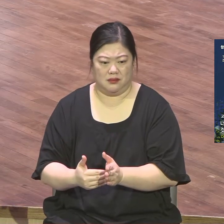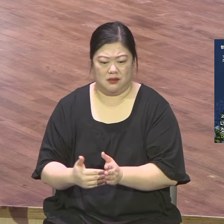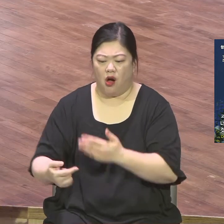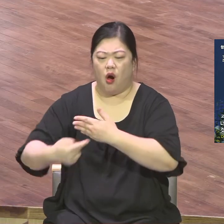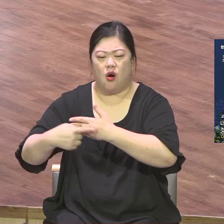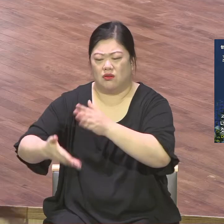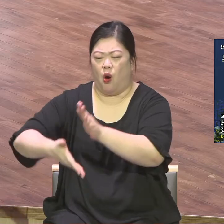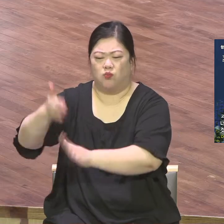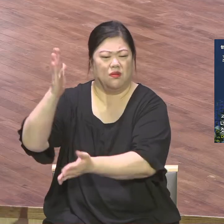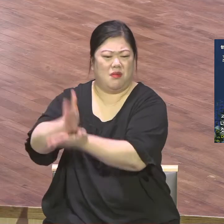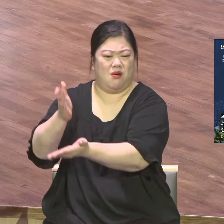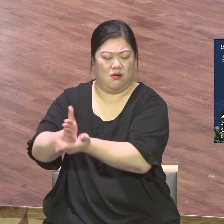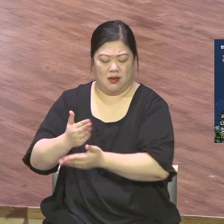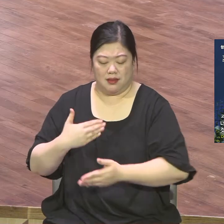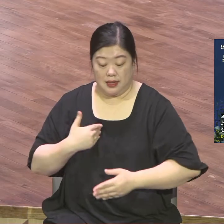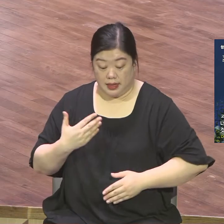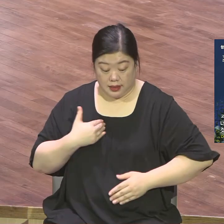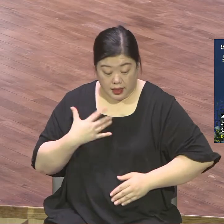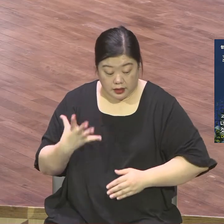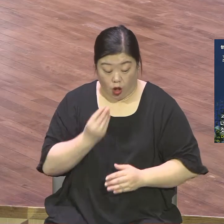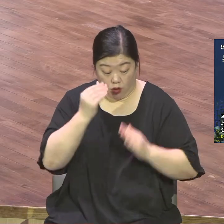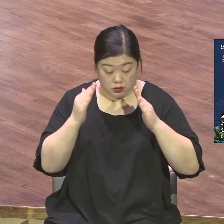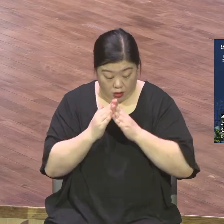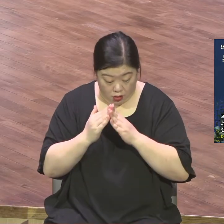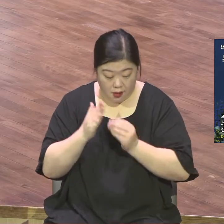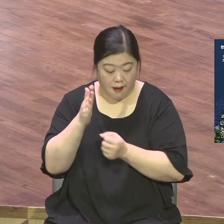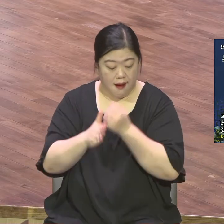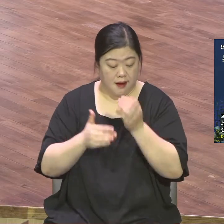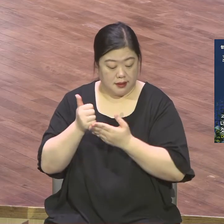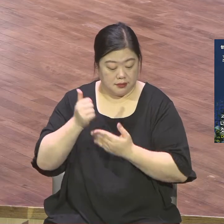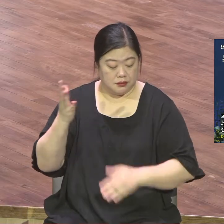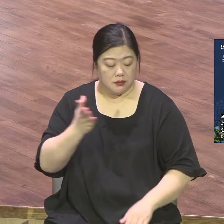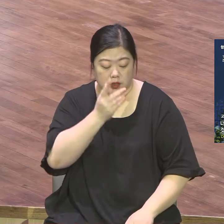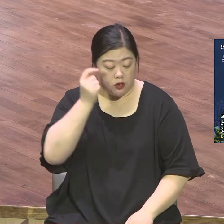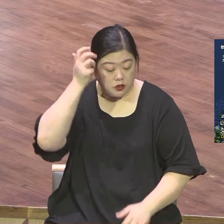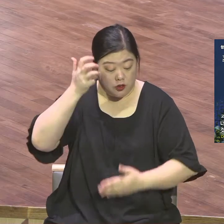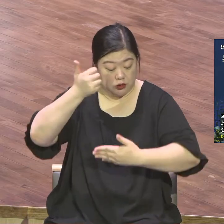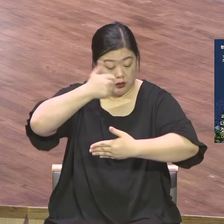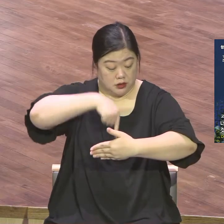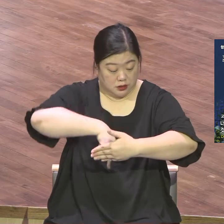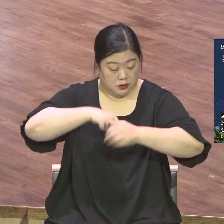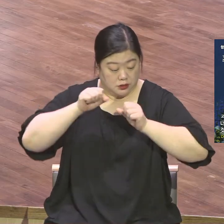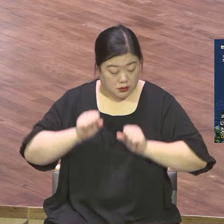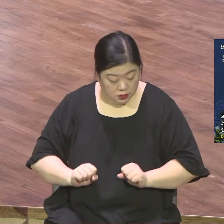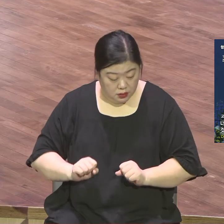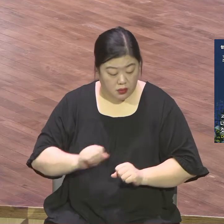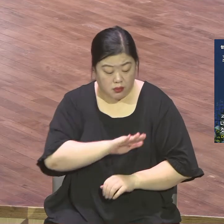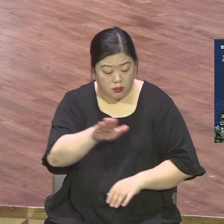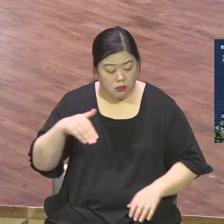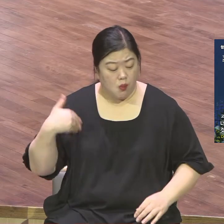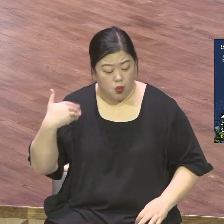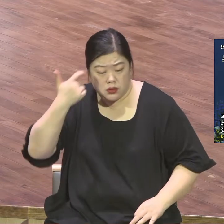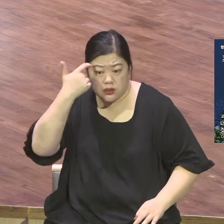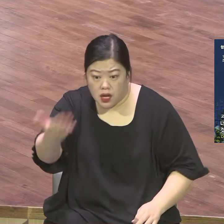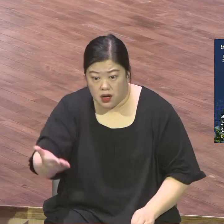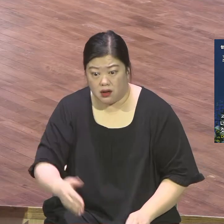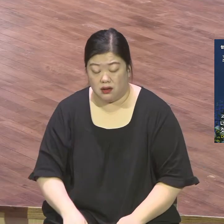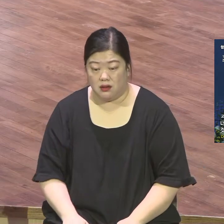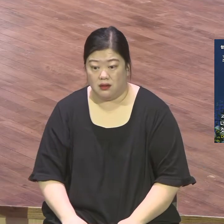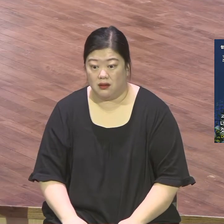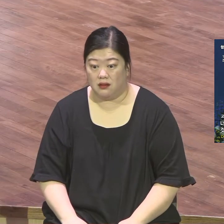너희가 하나님의 성전인 것과 하나님의 성령이 너희 안에 계시는 줄 알지